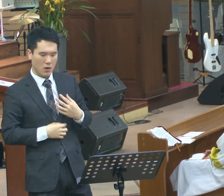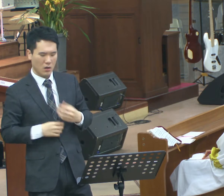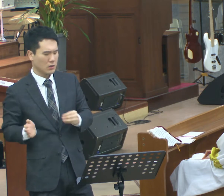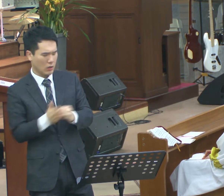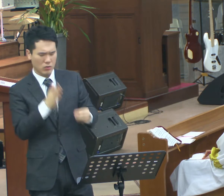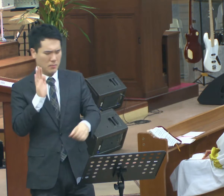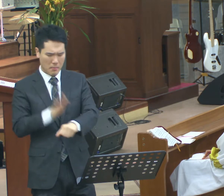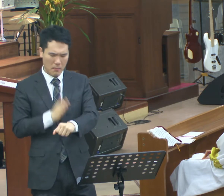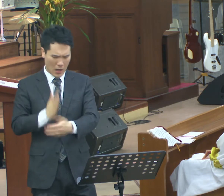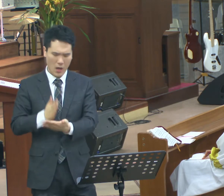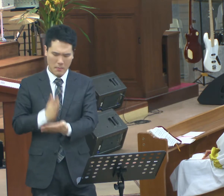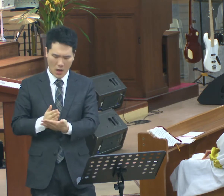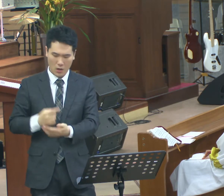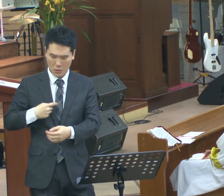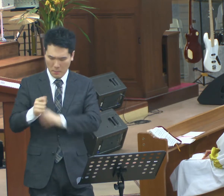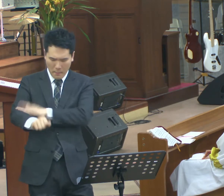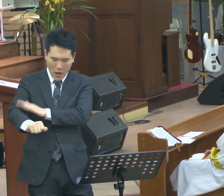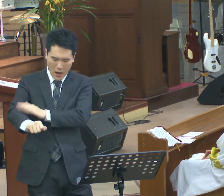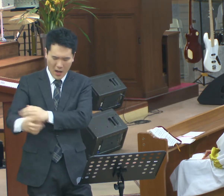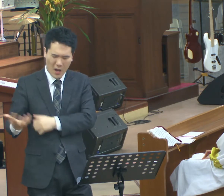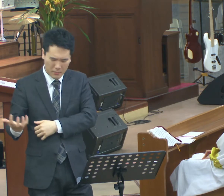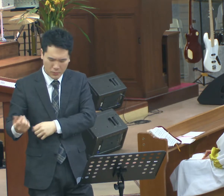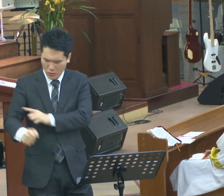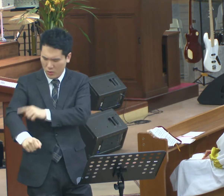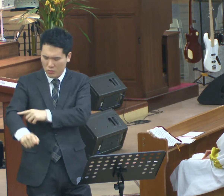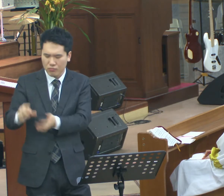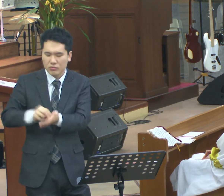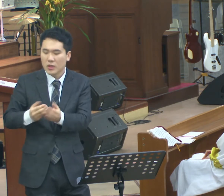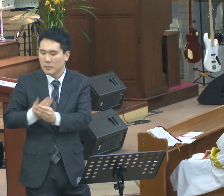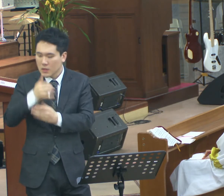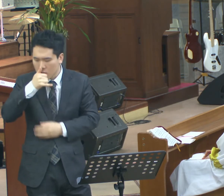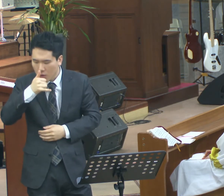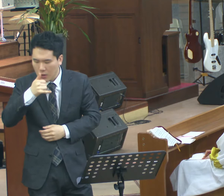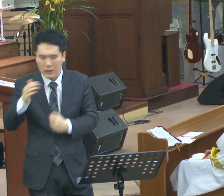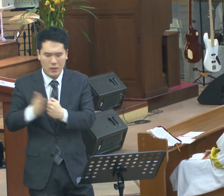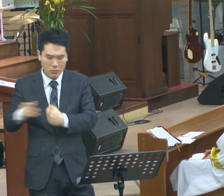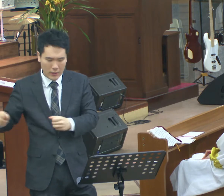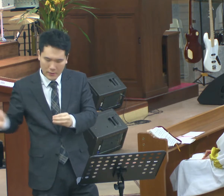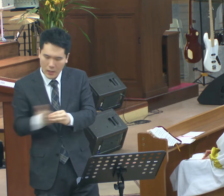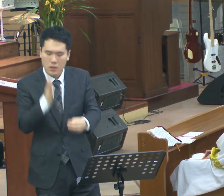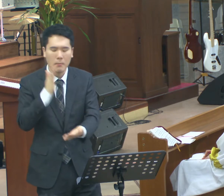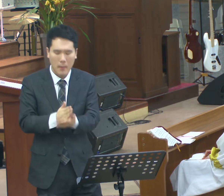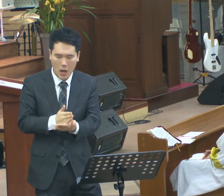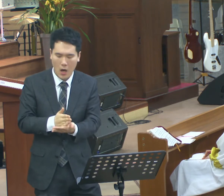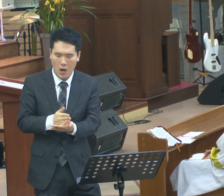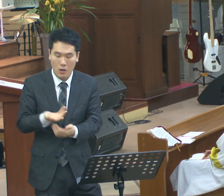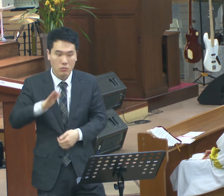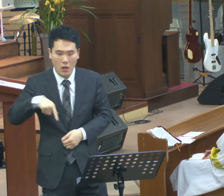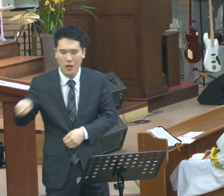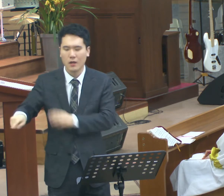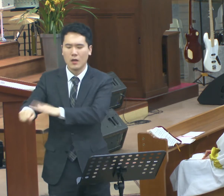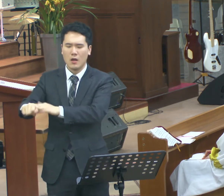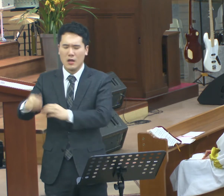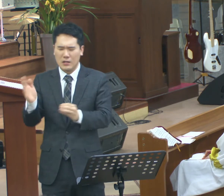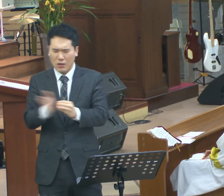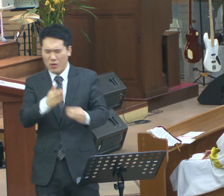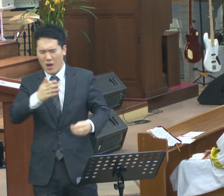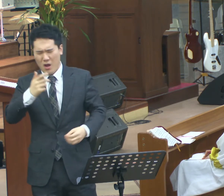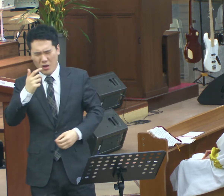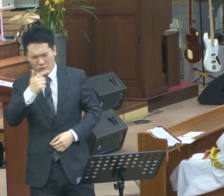그만 치고 통증이 하지 말라고. 그런데도 막 탁구 좋아서 나오는데 아프니까 지는 거예요. 여러분, 그 익숙하고 내가